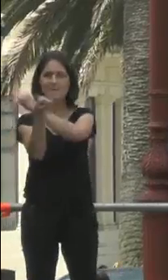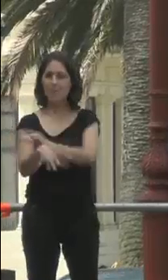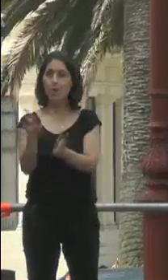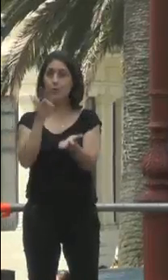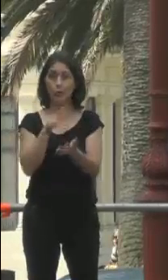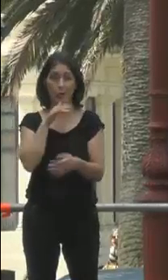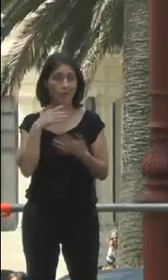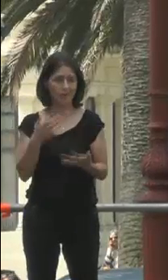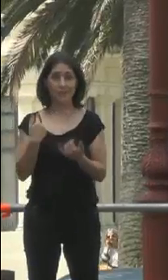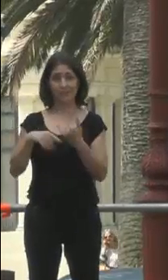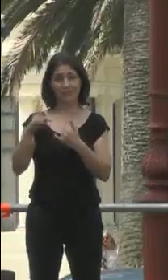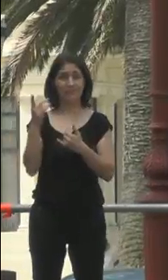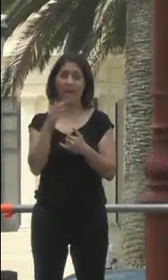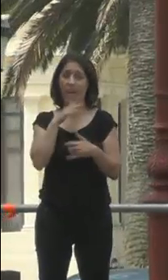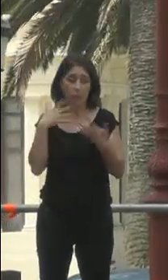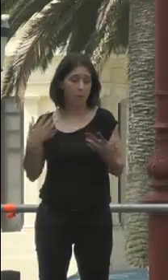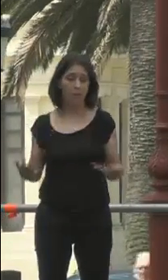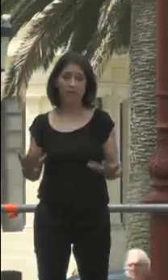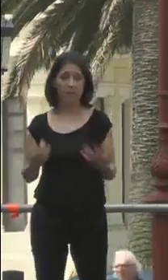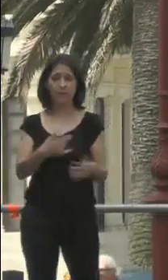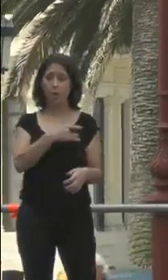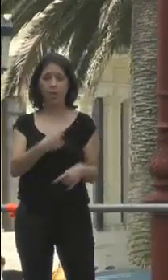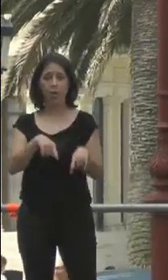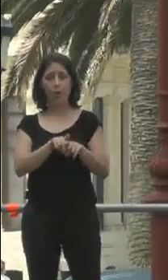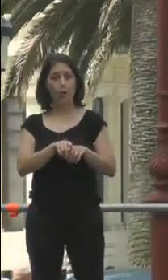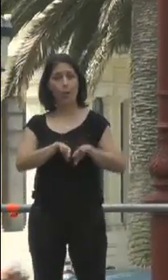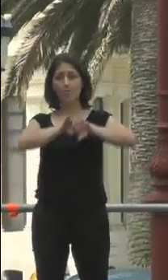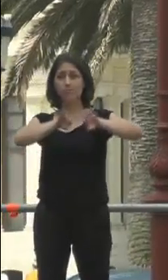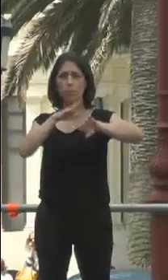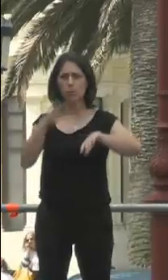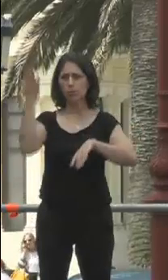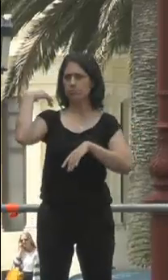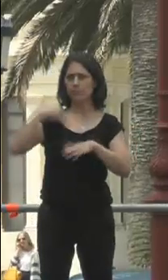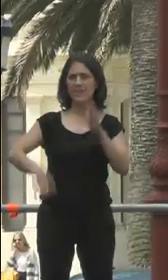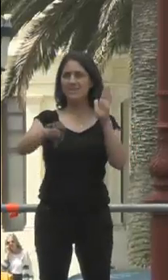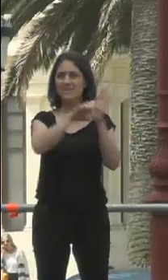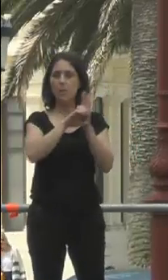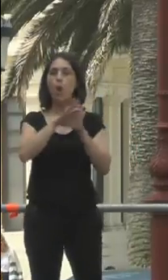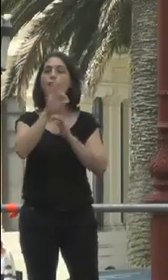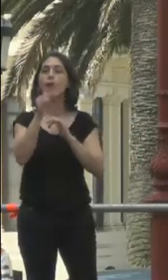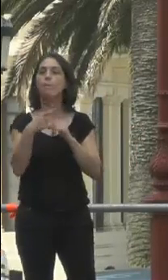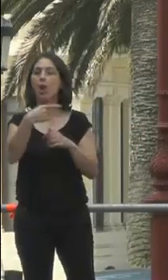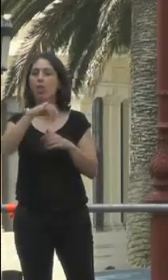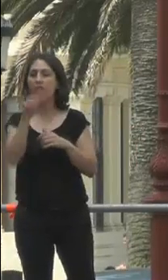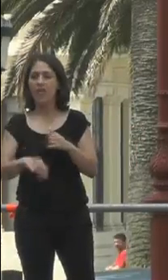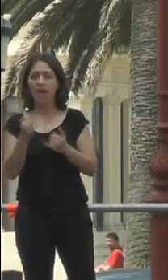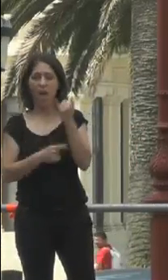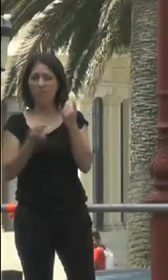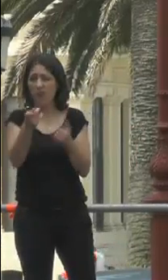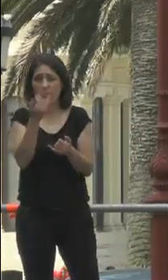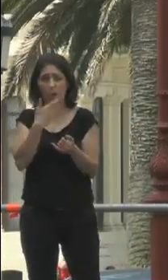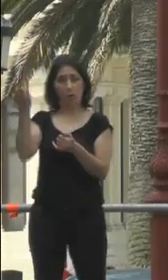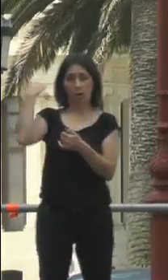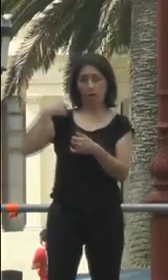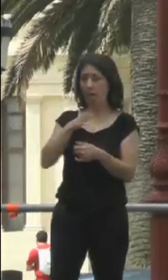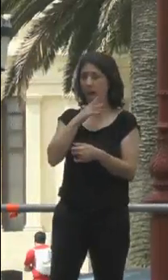de hoxe tiñan o corazón partido porque o que era o seu icono naquela época, Felipe González, non queda del nin a sombra do que